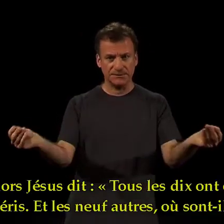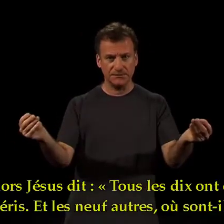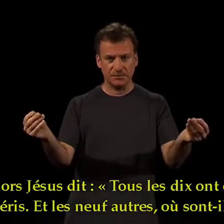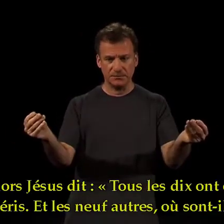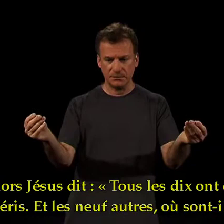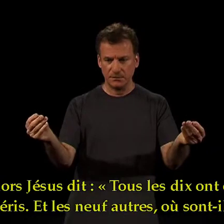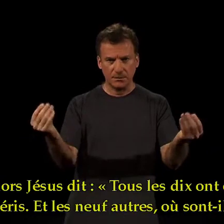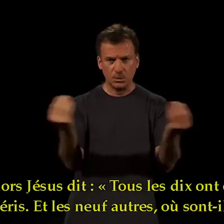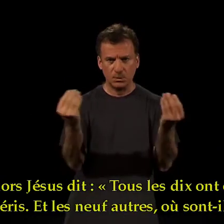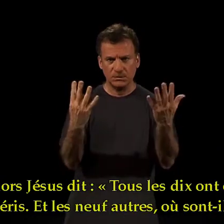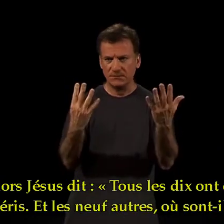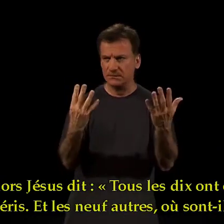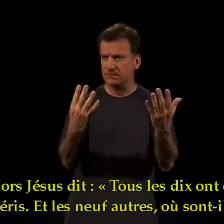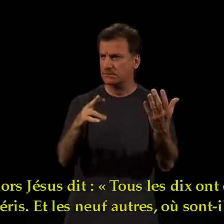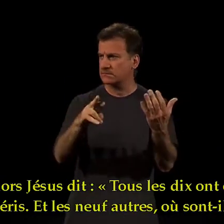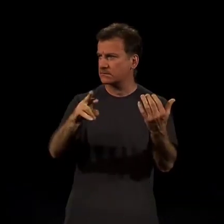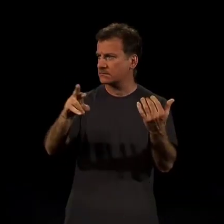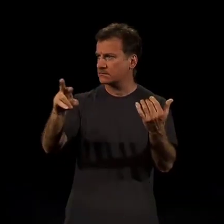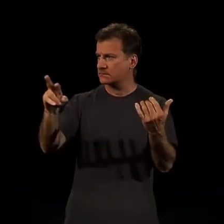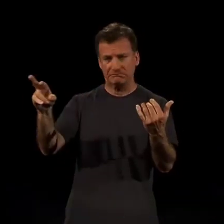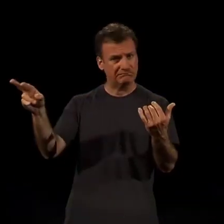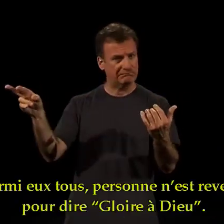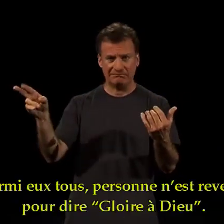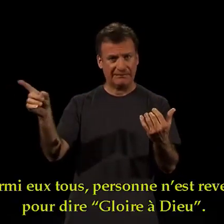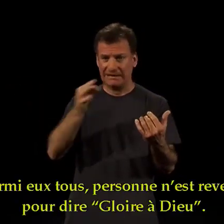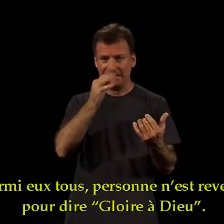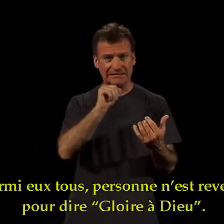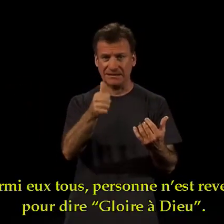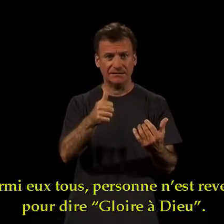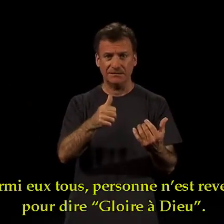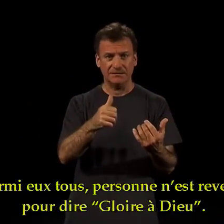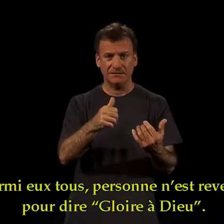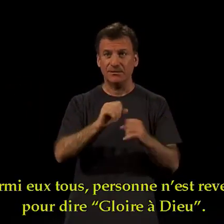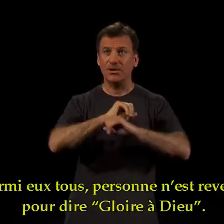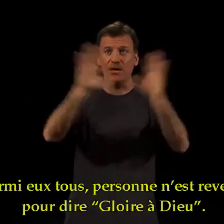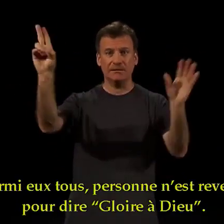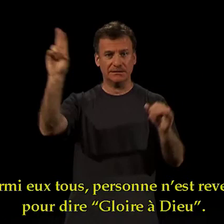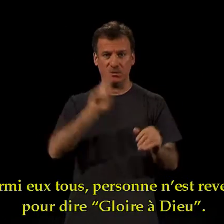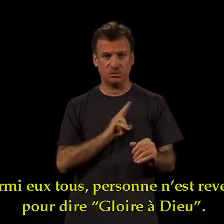été guéris, et les 9 autres, où sont-ils? Parmi eux tous, personne n'est revenu pour dire gloire à